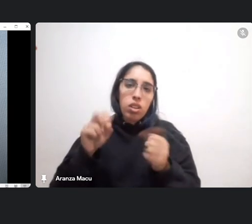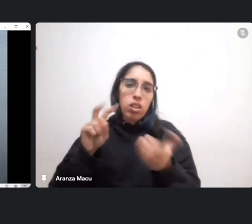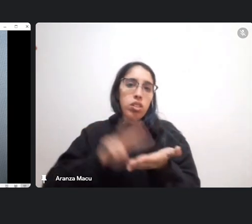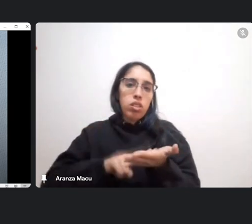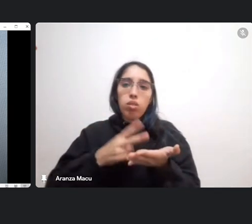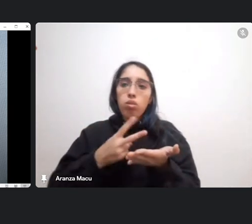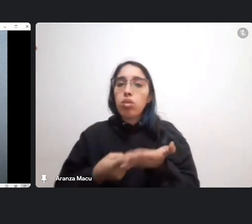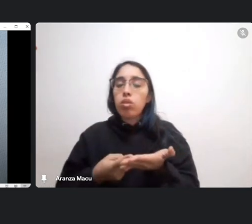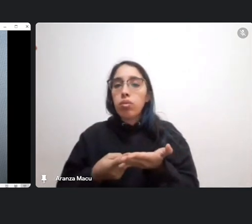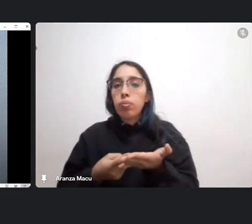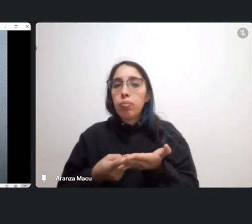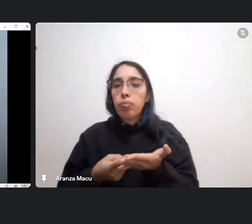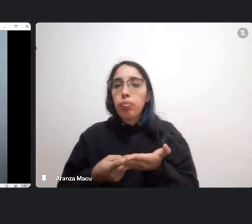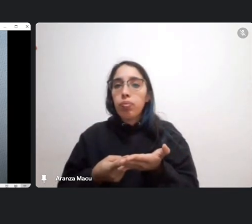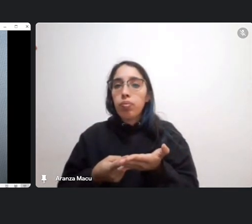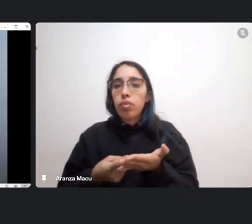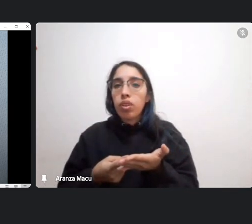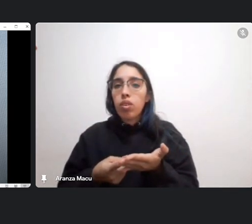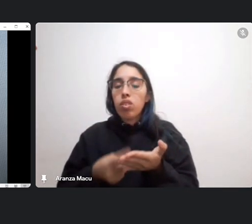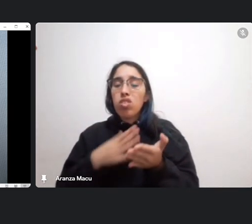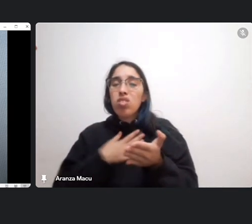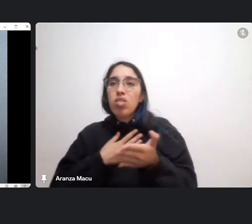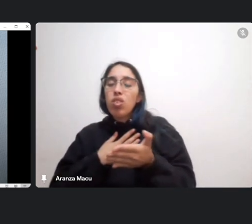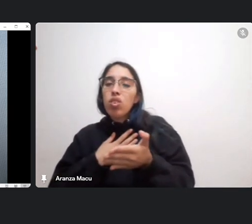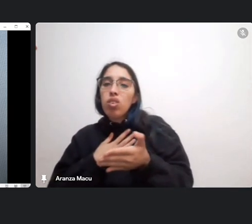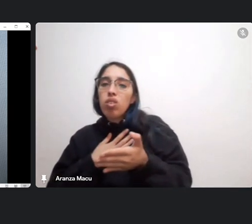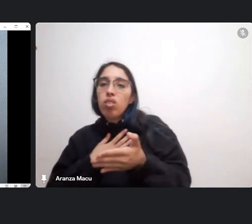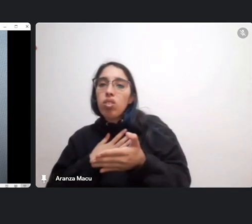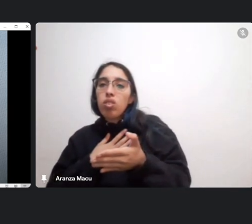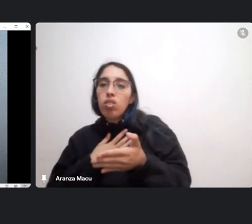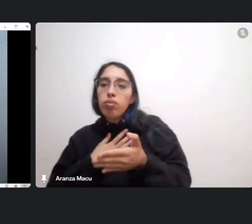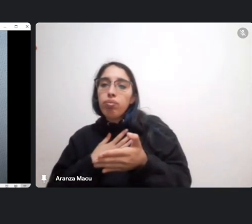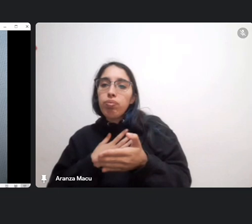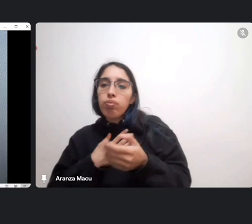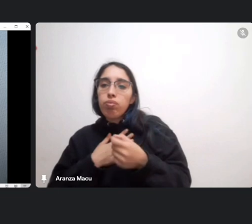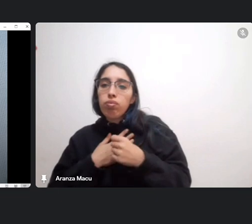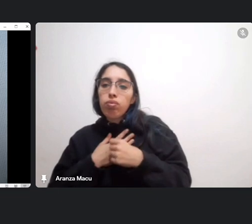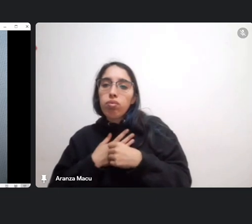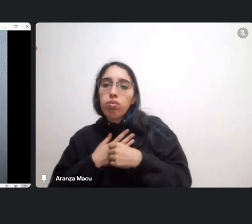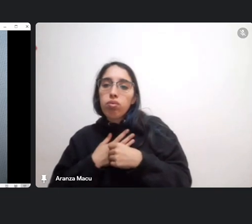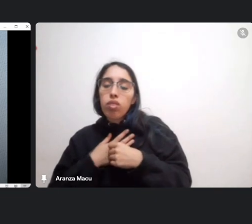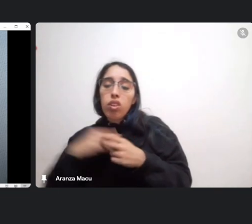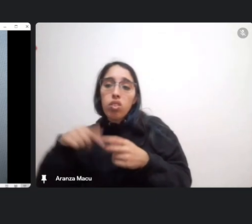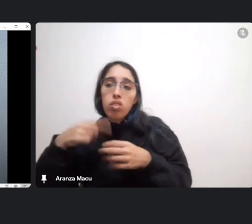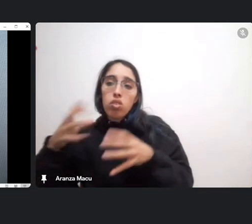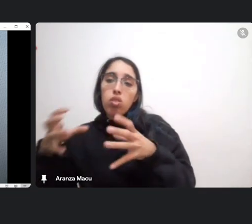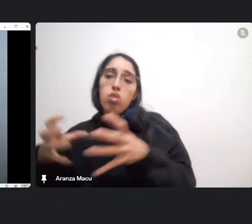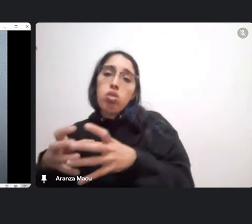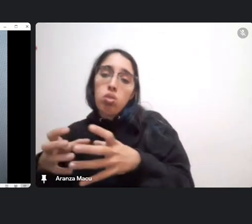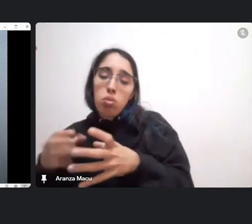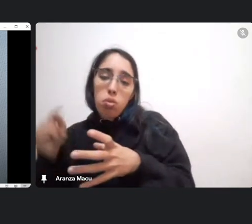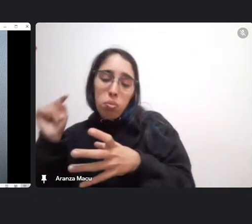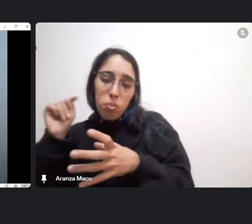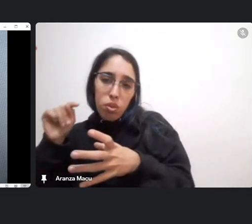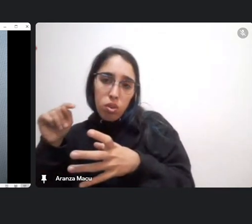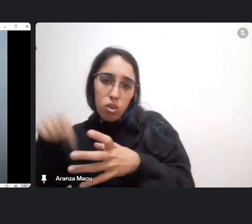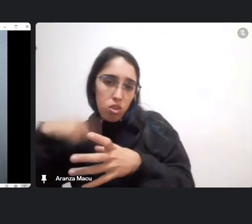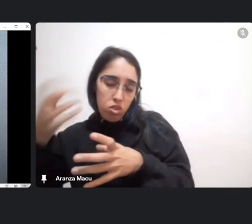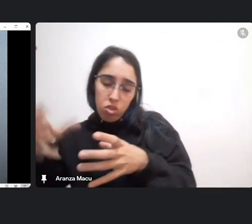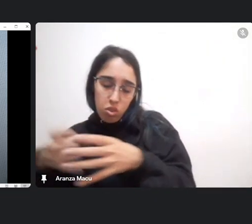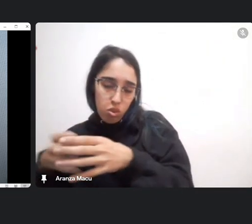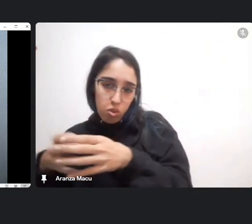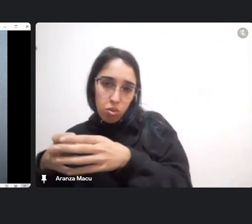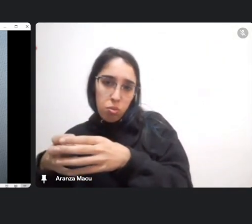quise sumar en el otro grupo que ya habían ido viendo con más detalle, por ahí tuvieron otro ritmo, ¿no? Y